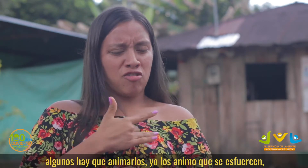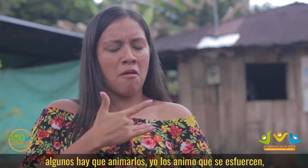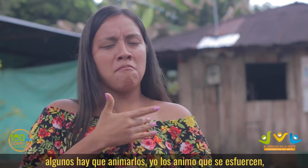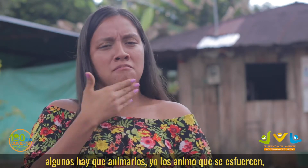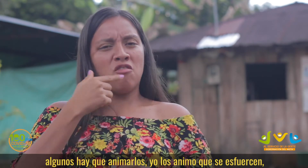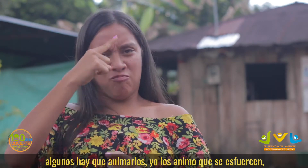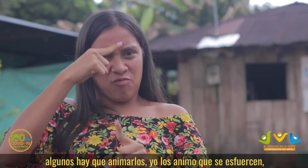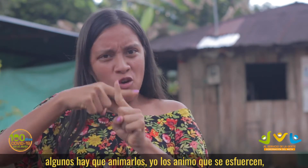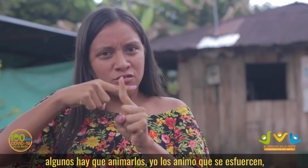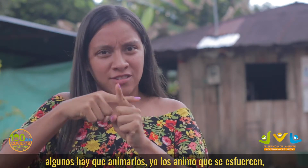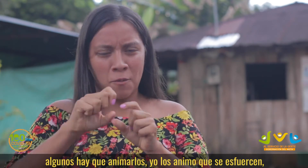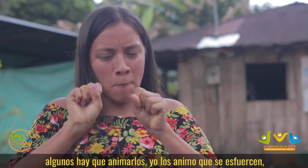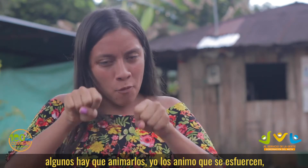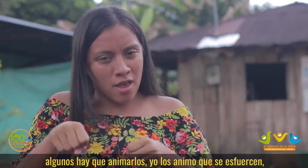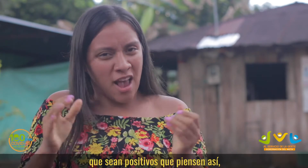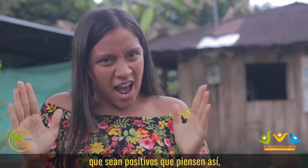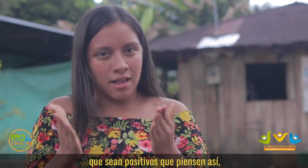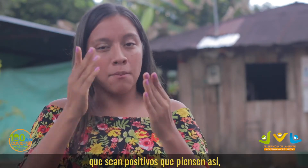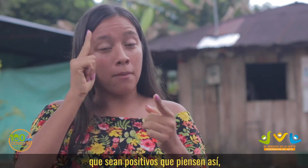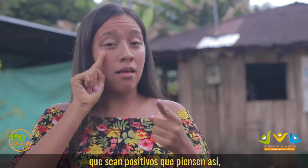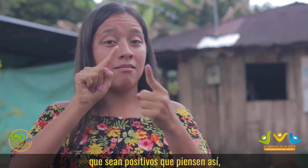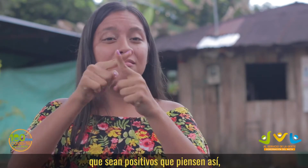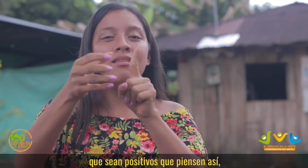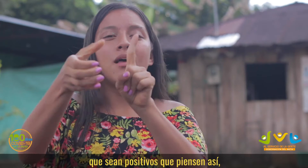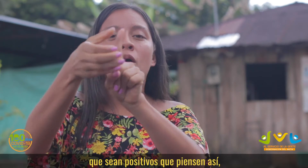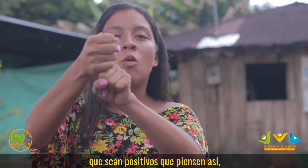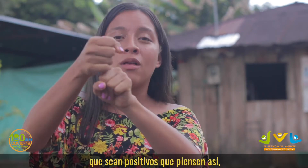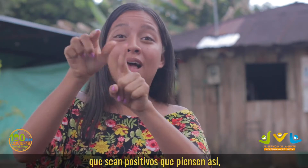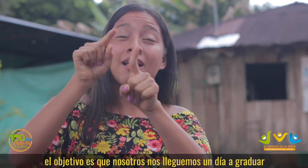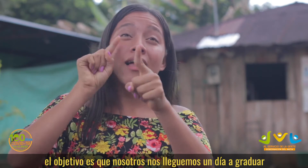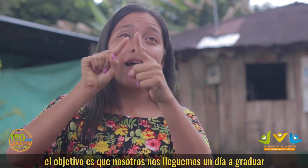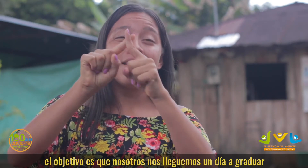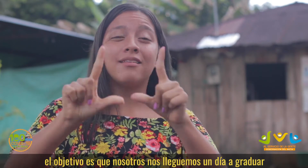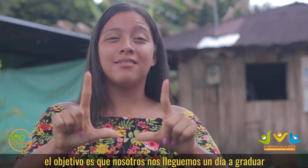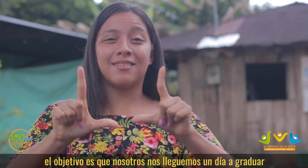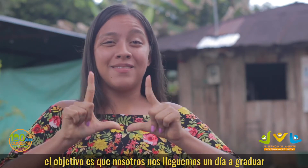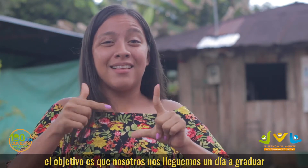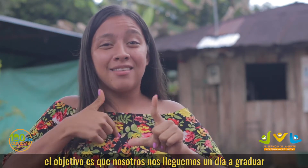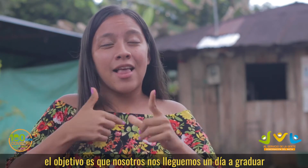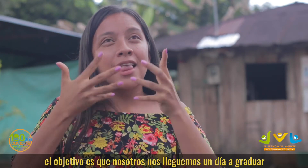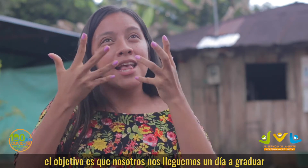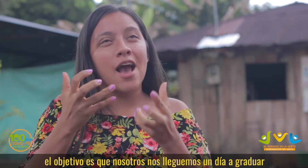animo, que se esfuercen, que sean positivos, piensen así. El objetivo es que